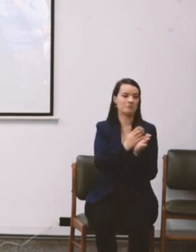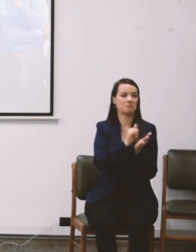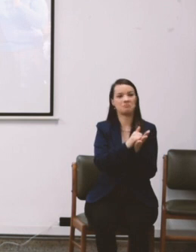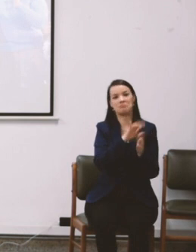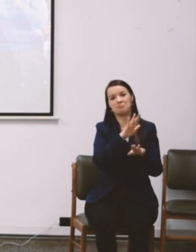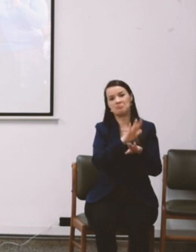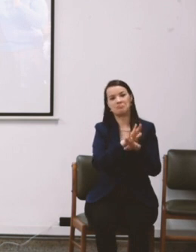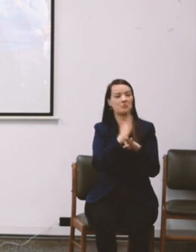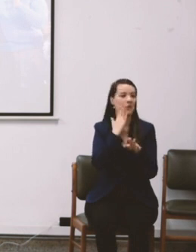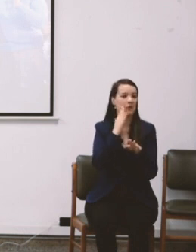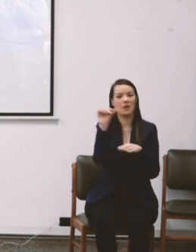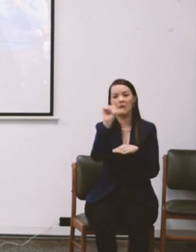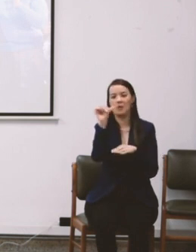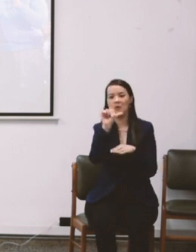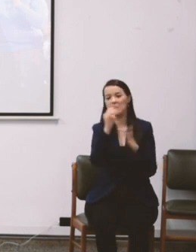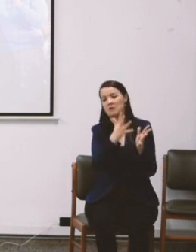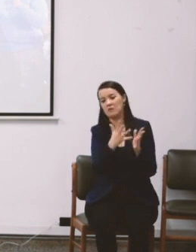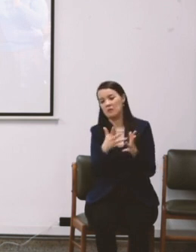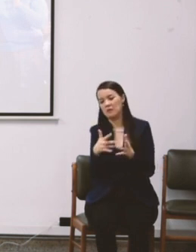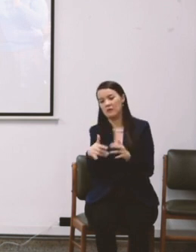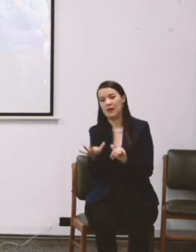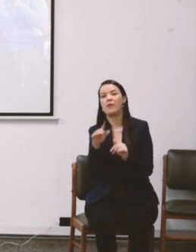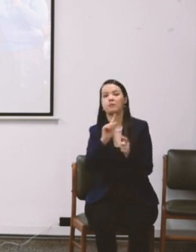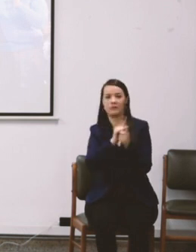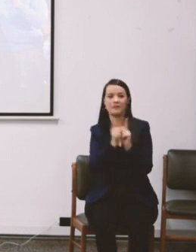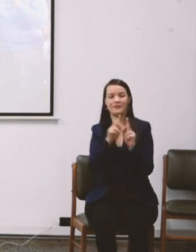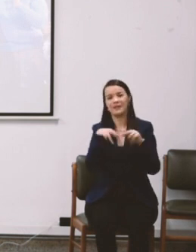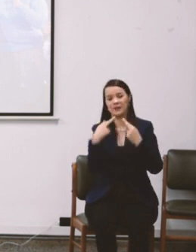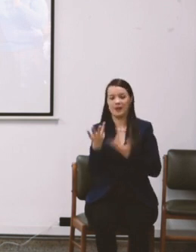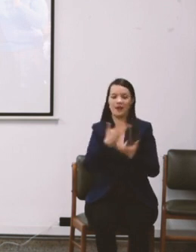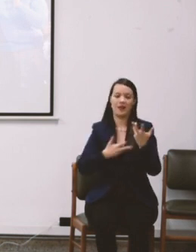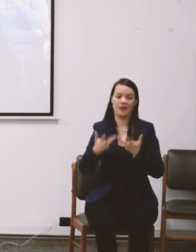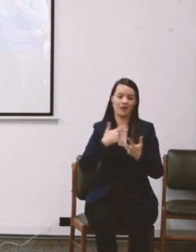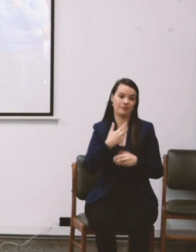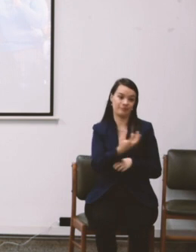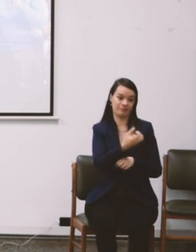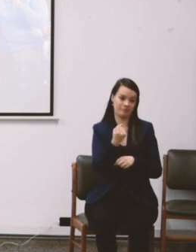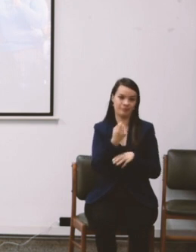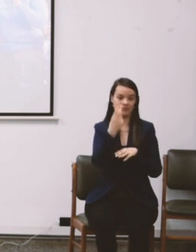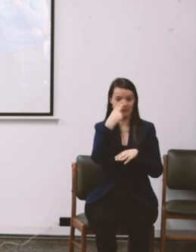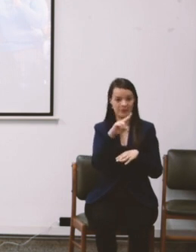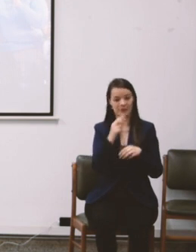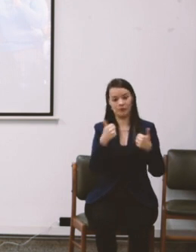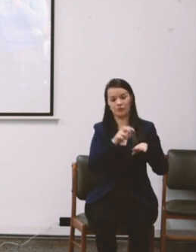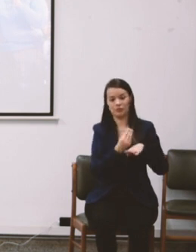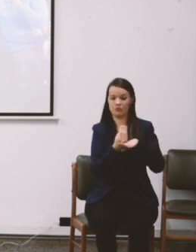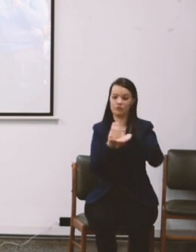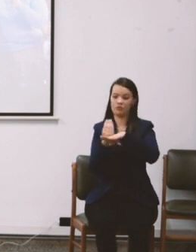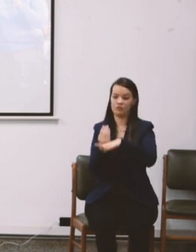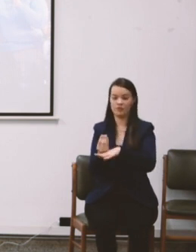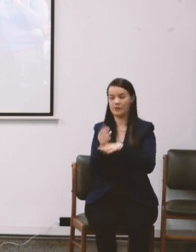como a finales de agosto. Y entonces iba por ella y cuando regresábamos en el autobús pasamos por ese salón y veía